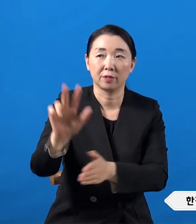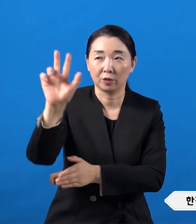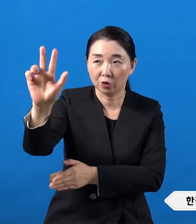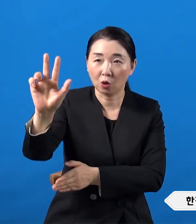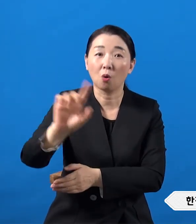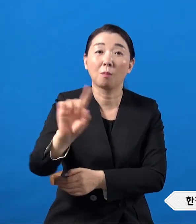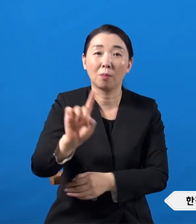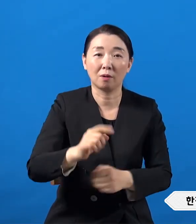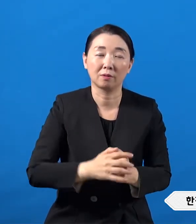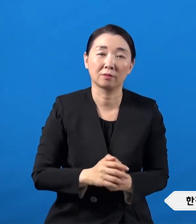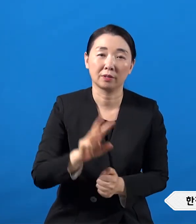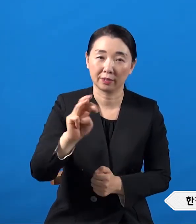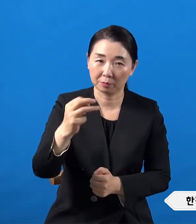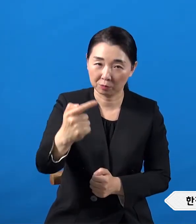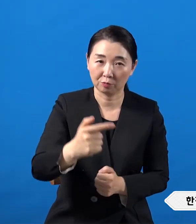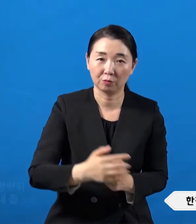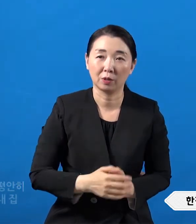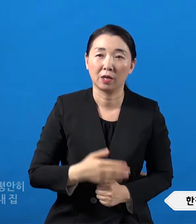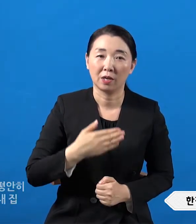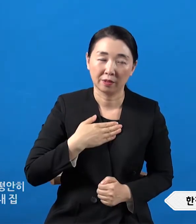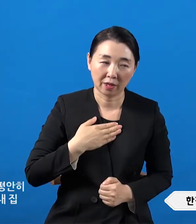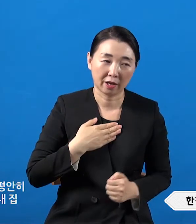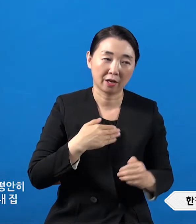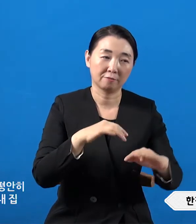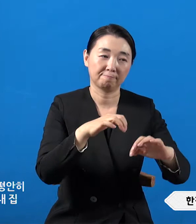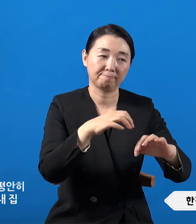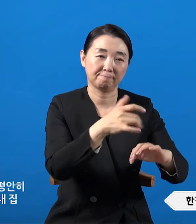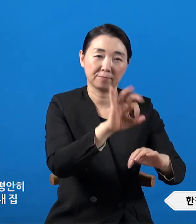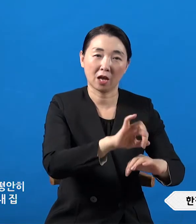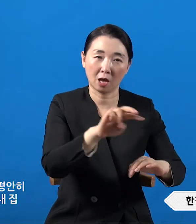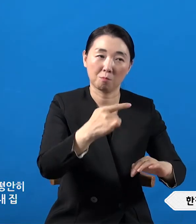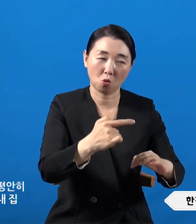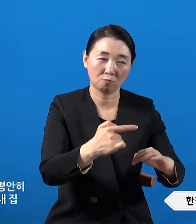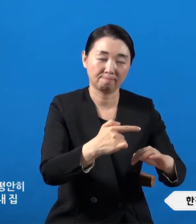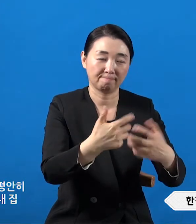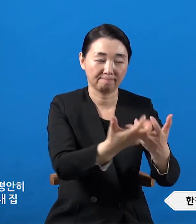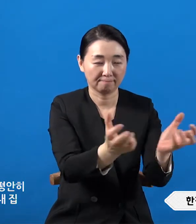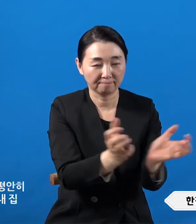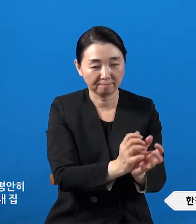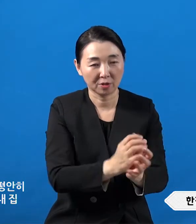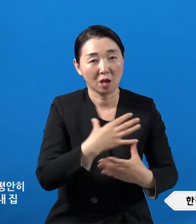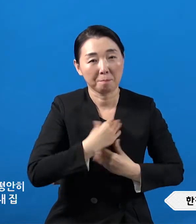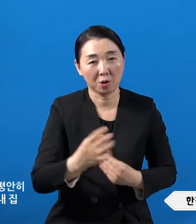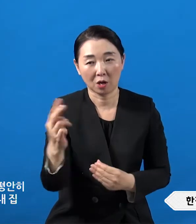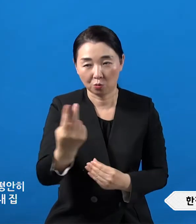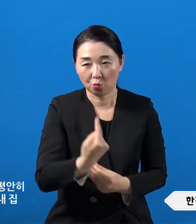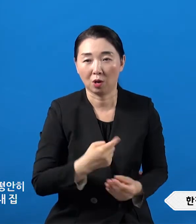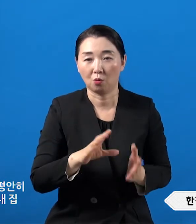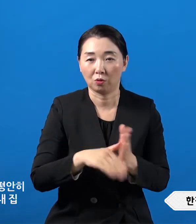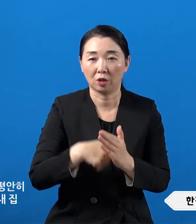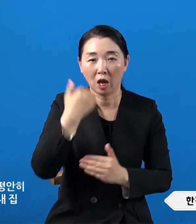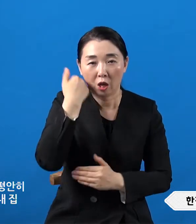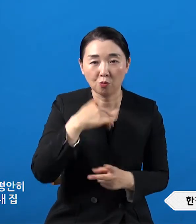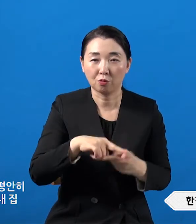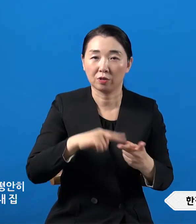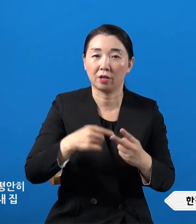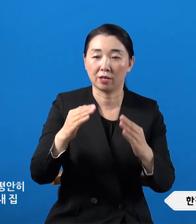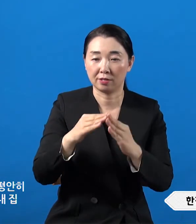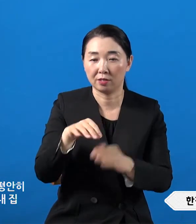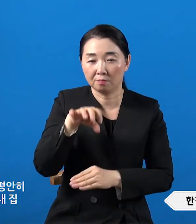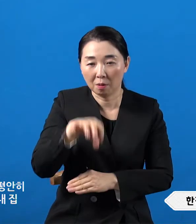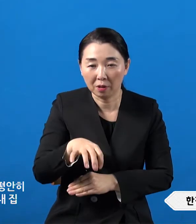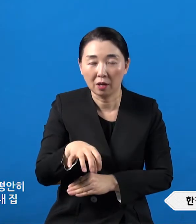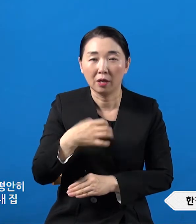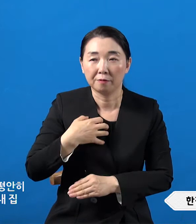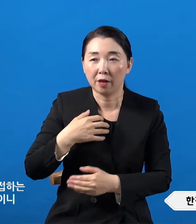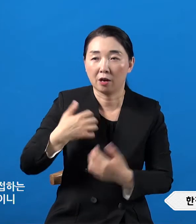서원을 합니다. 31절에 내가 암몬 자손에게서 평안히 돌아올 때에 누구든지 내 집 문 앞에 나와서